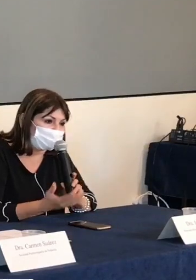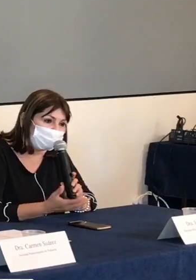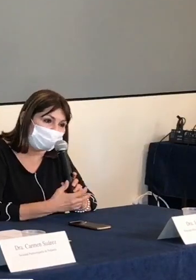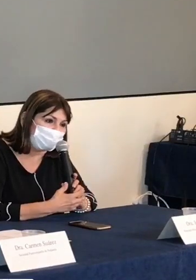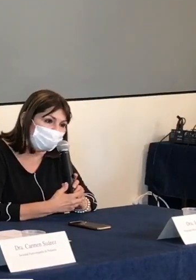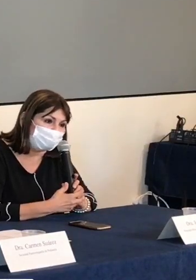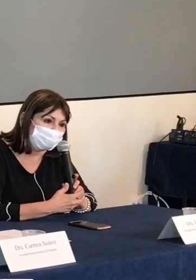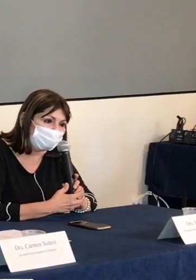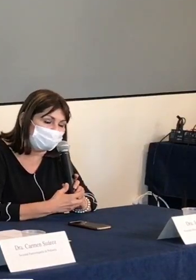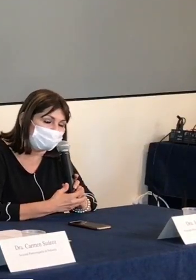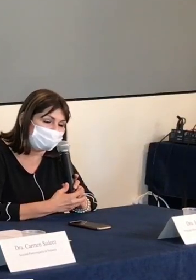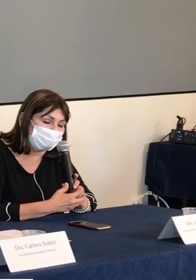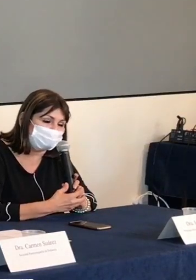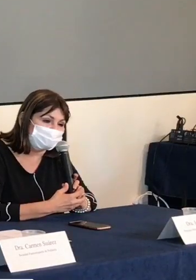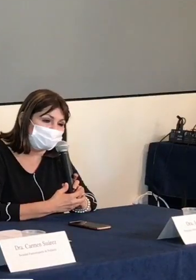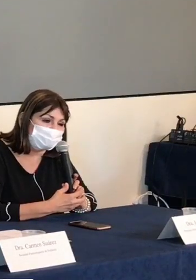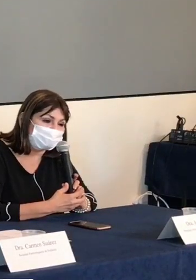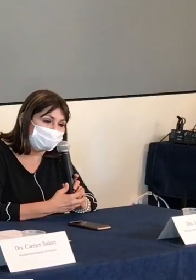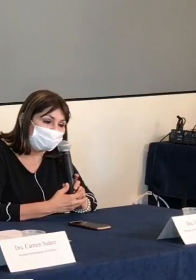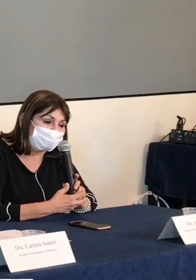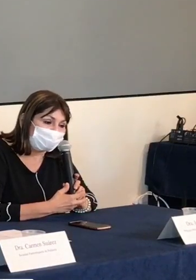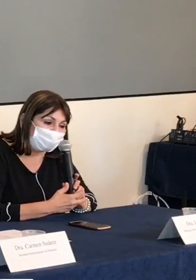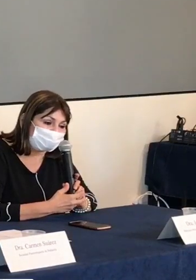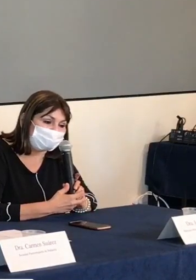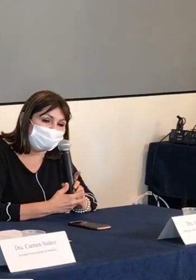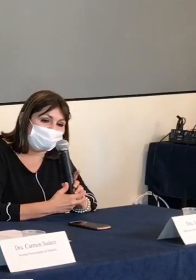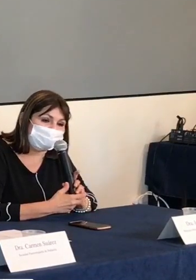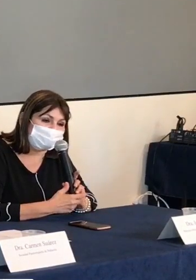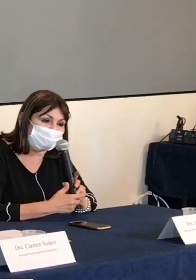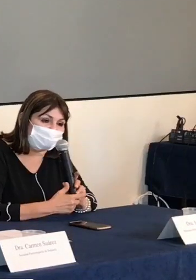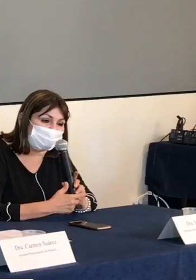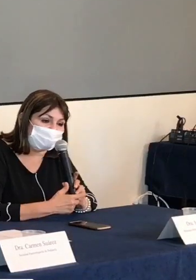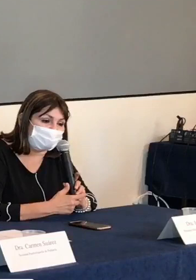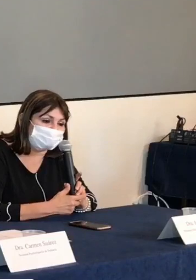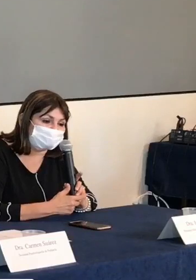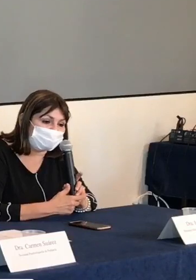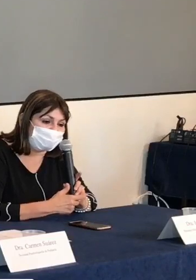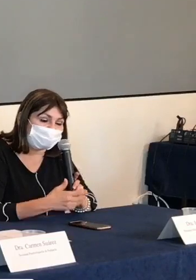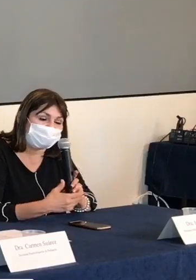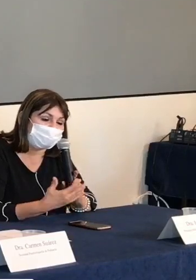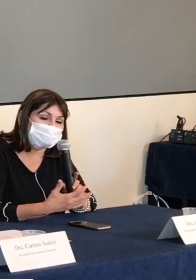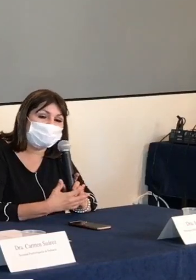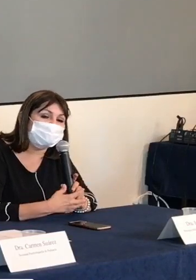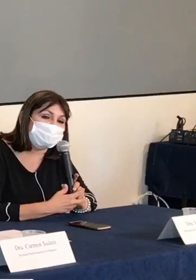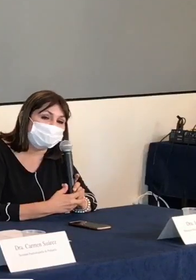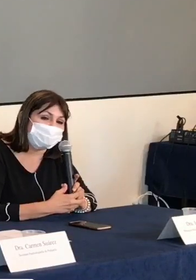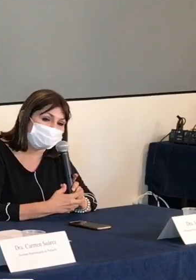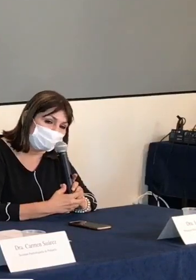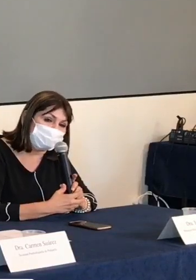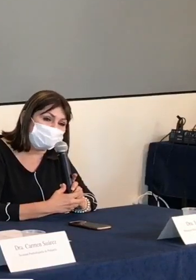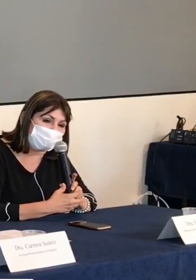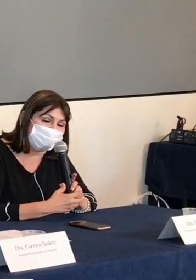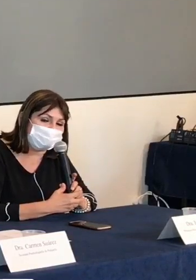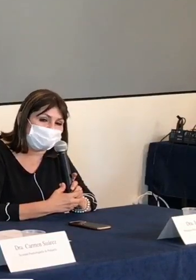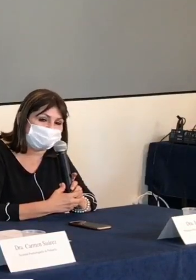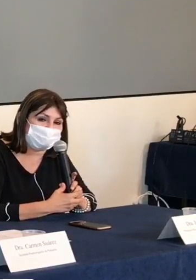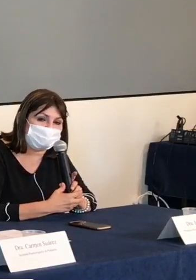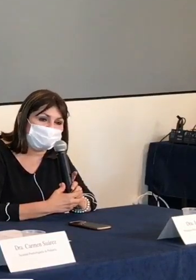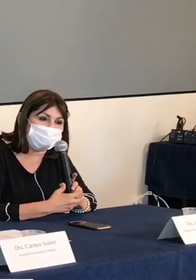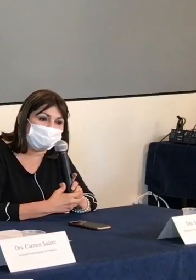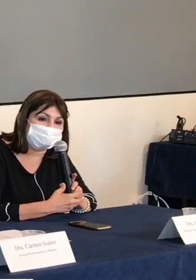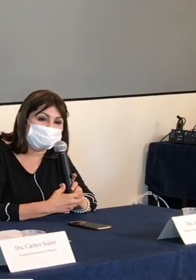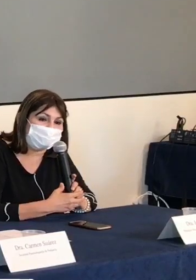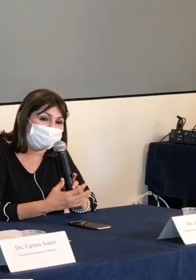en Puerto Rico y en otros lugares del mundo que establecen el requerimiento de que se cumpla con